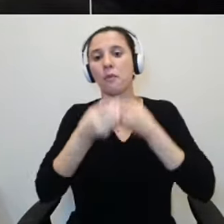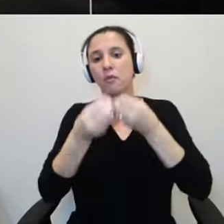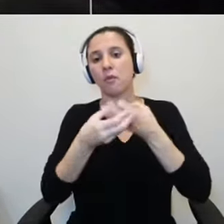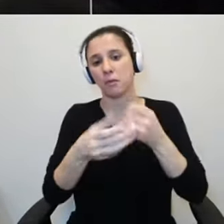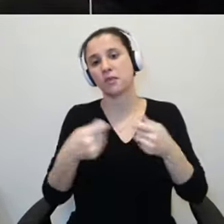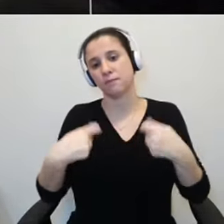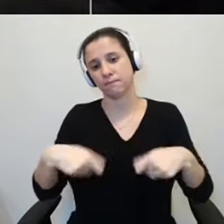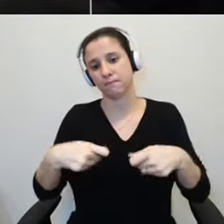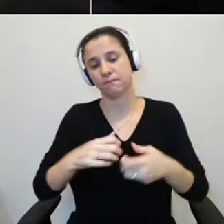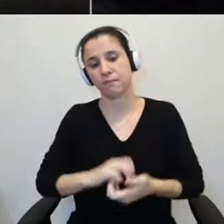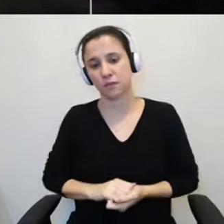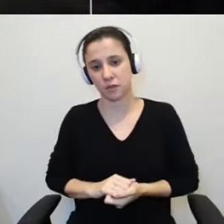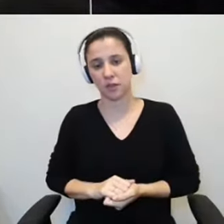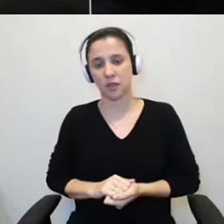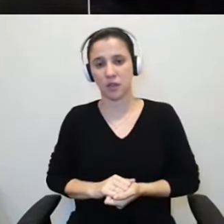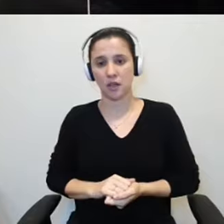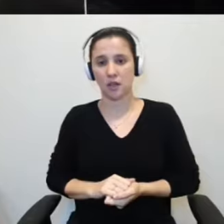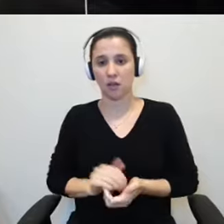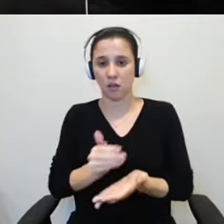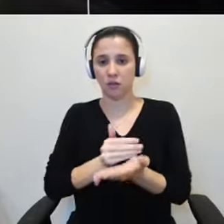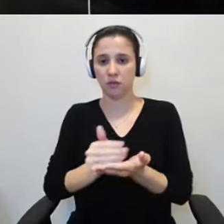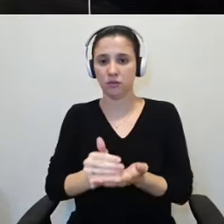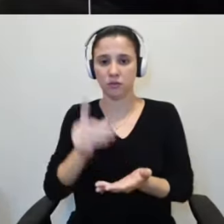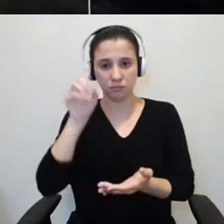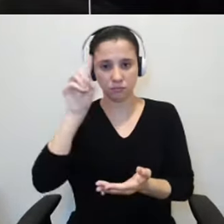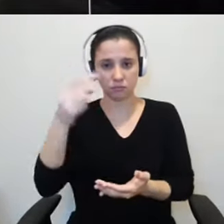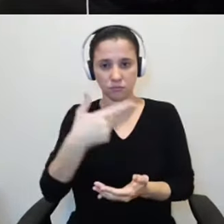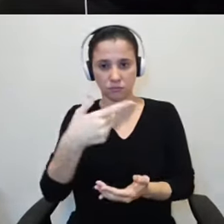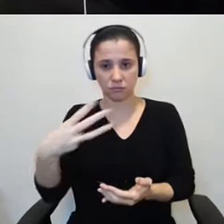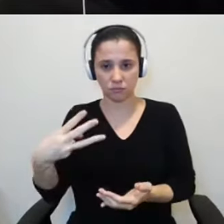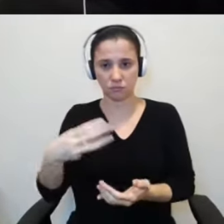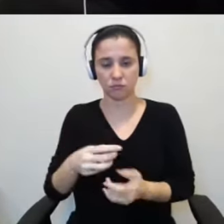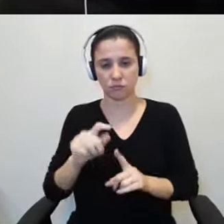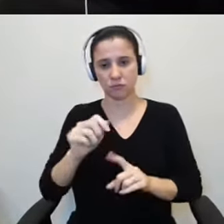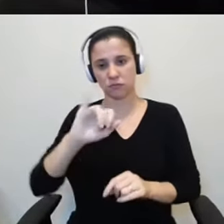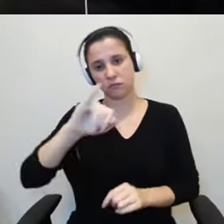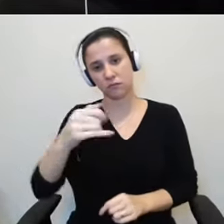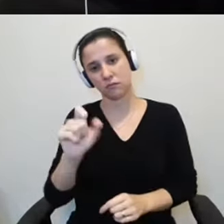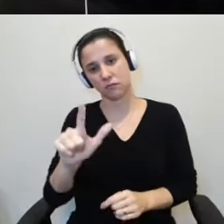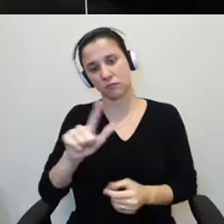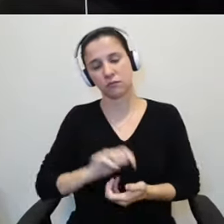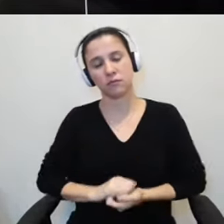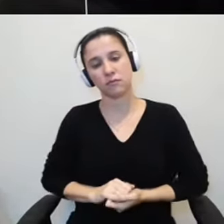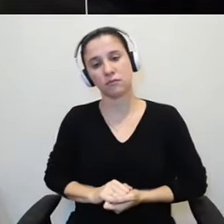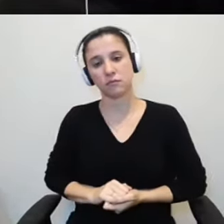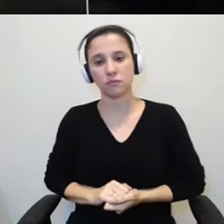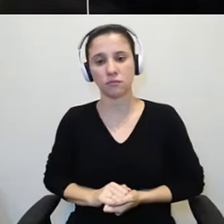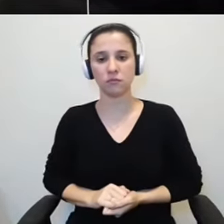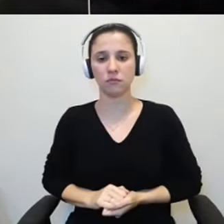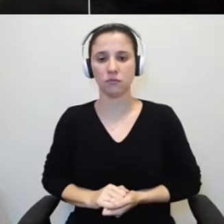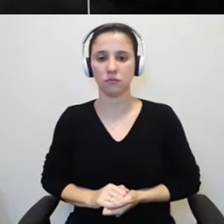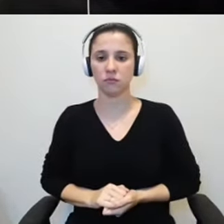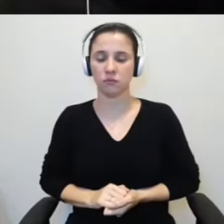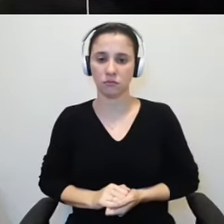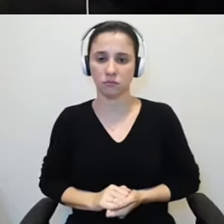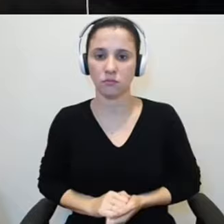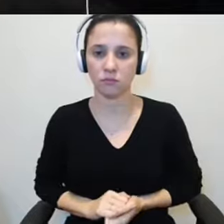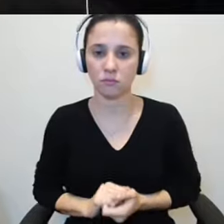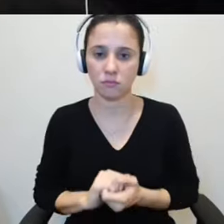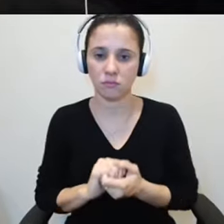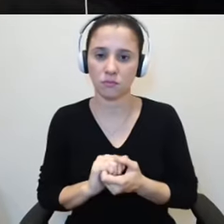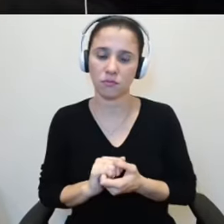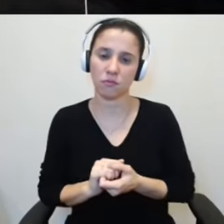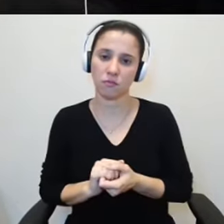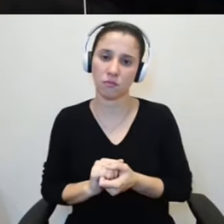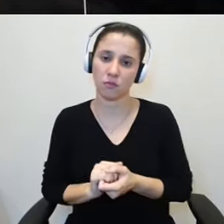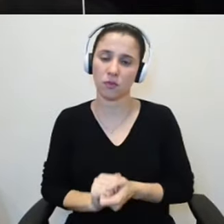Será nos seus períodos dos cursos, mas pode haver, isso mesmo, adaptações após a entrega dos planos do docente. As aulas